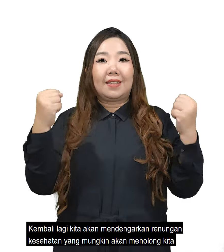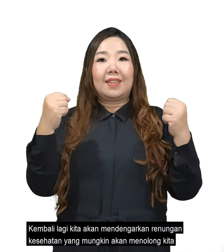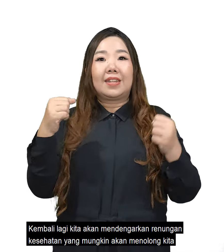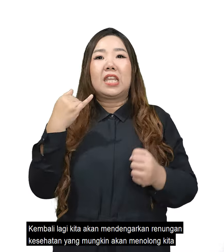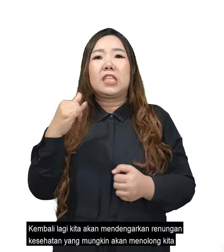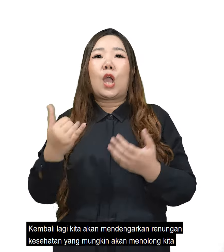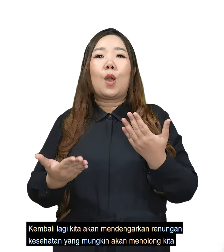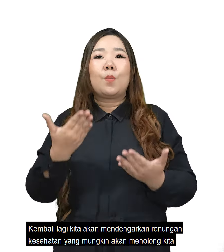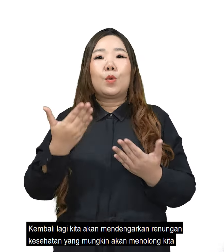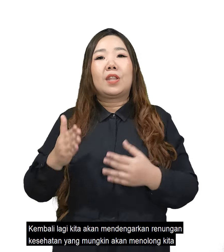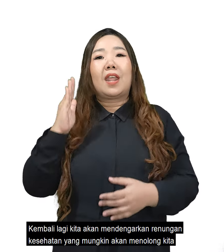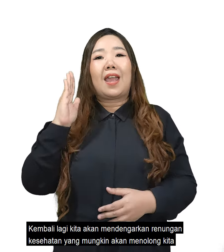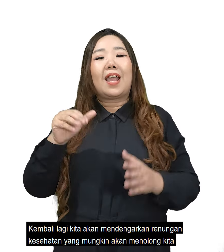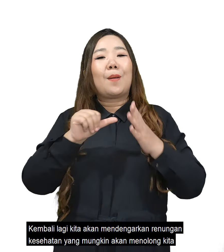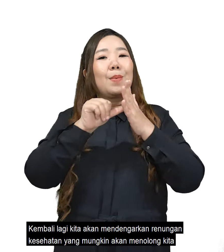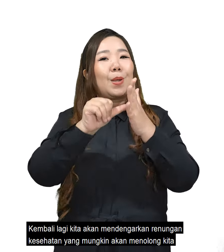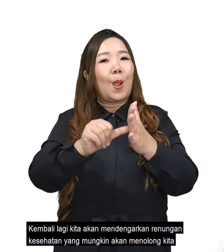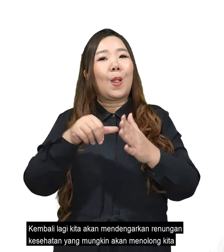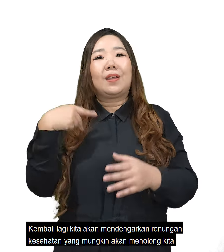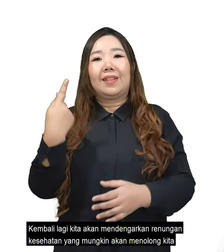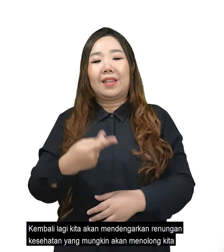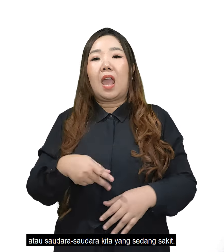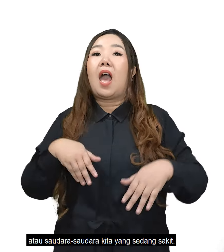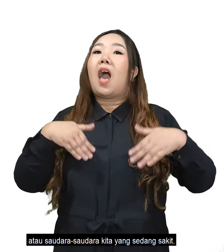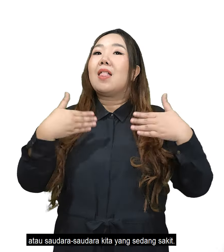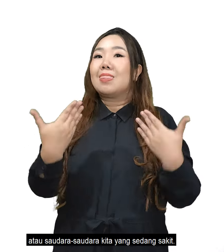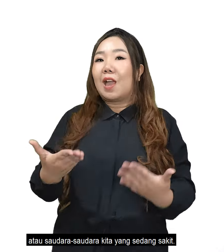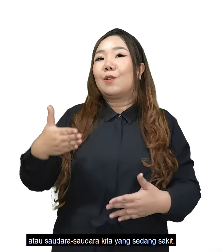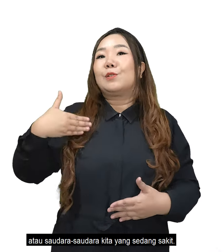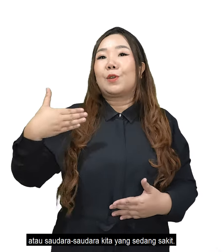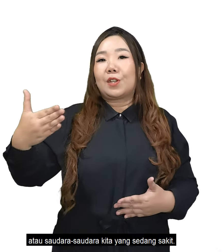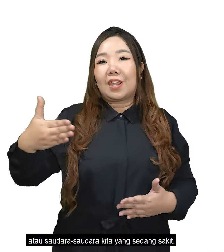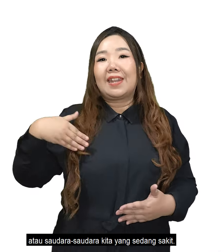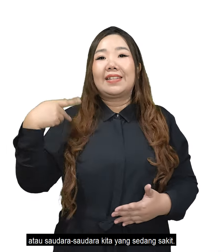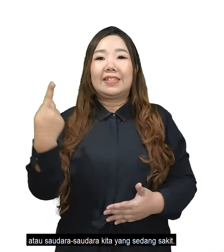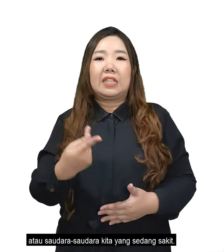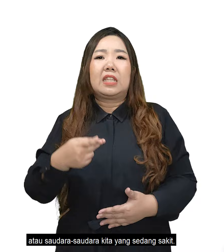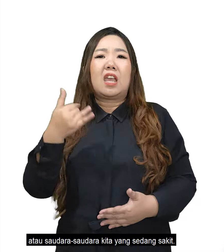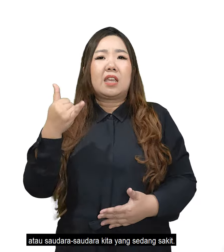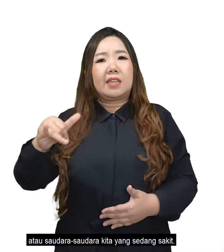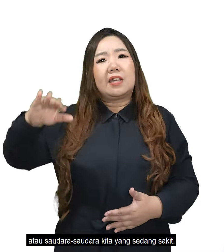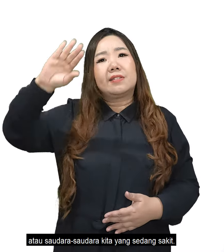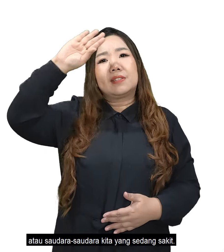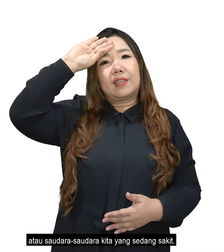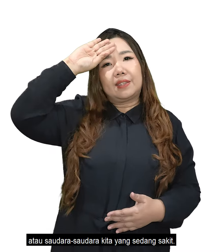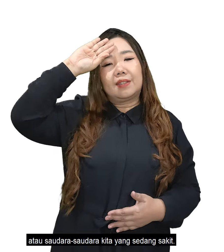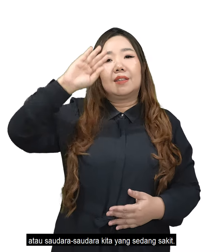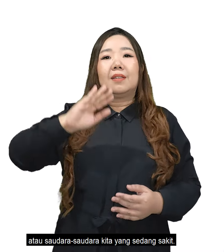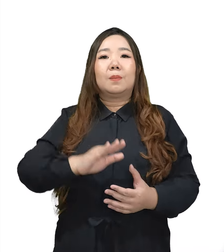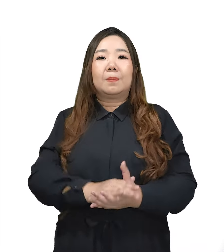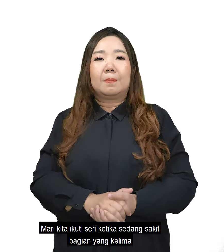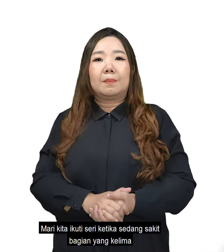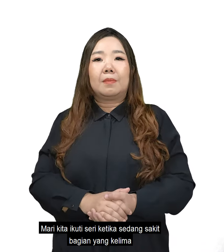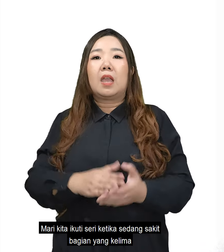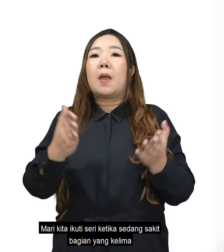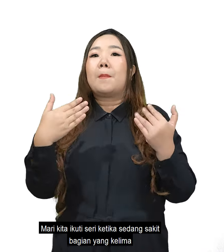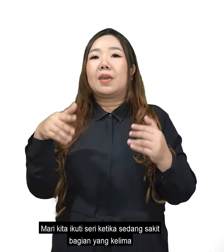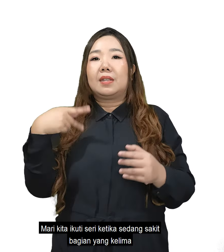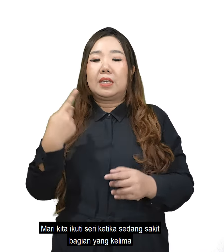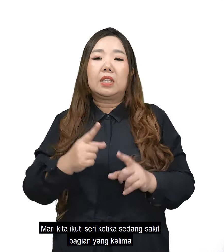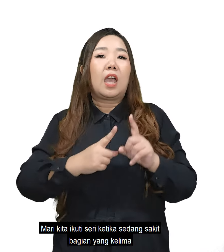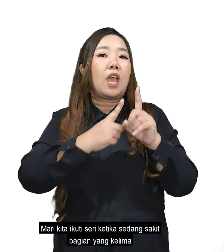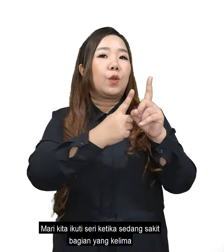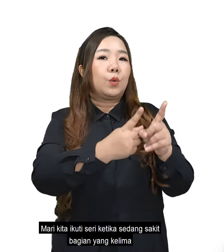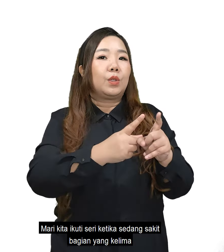kesehatan yang mungkin akan menolong kita atau saudara-saudara kita yang sedang sakit